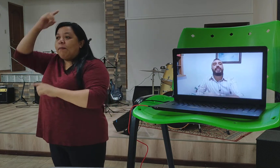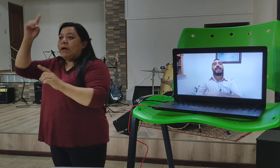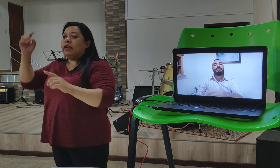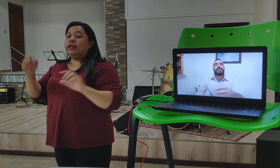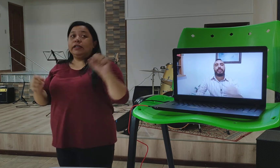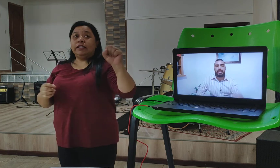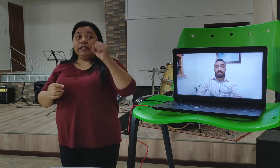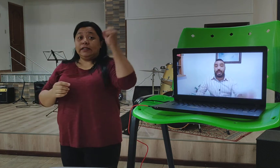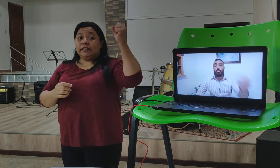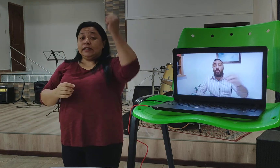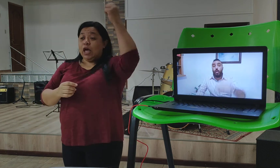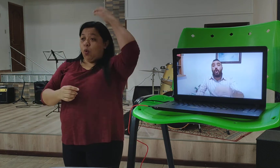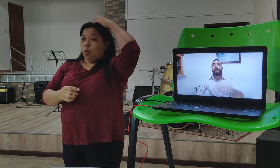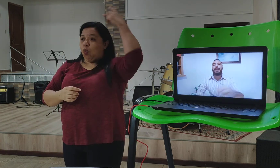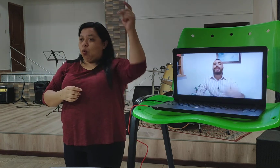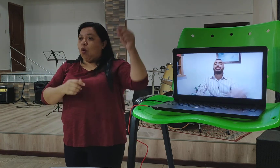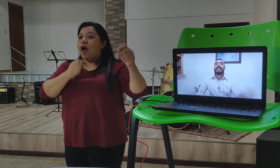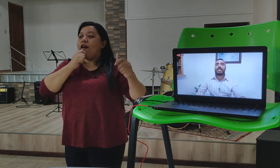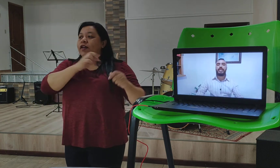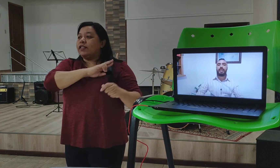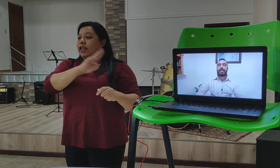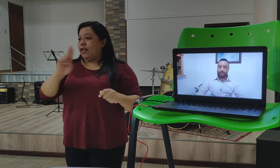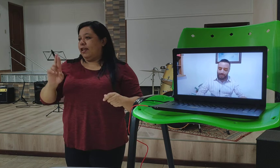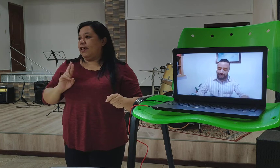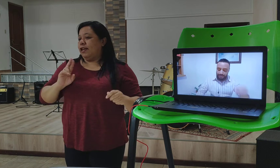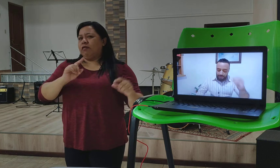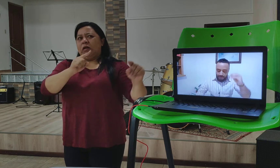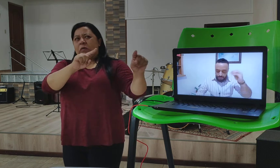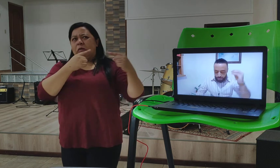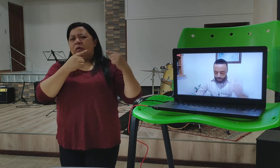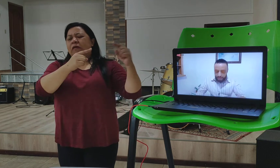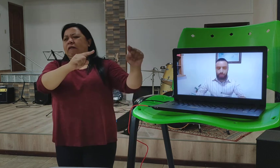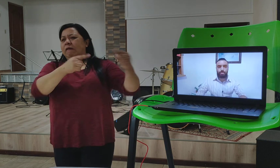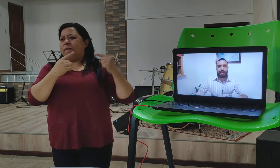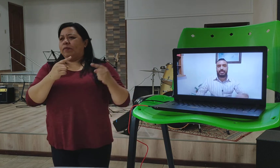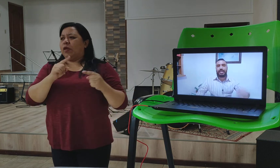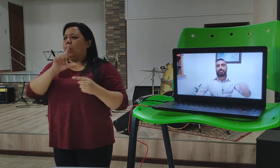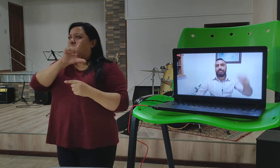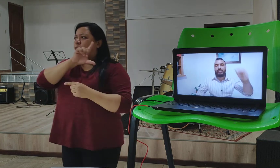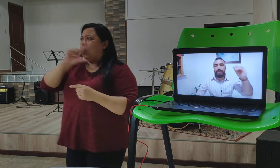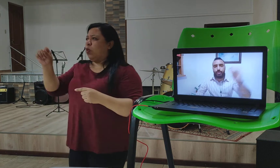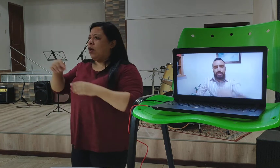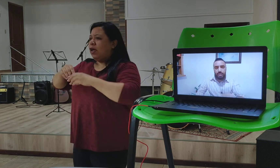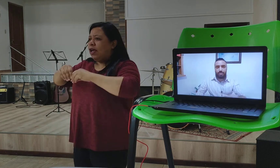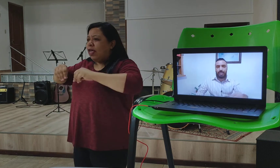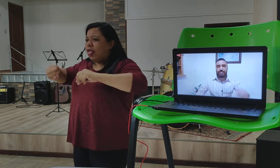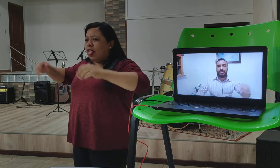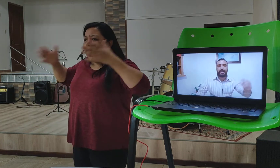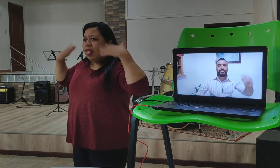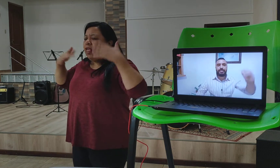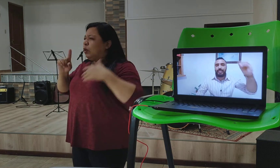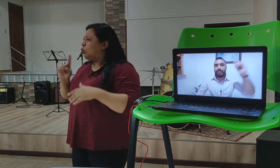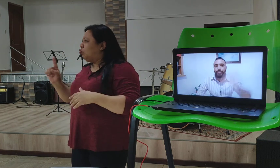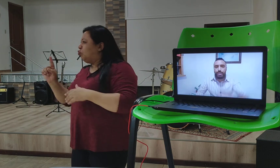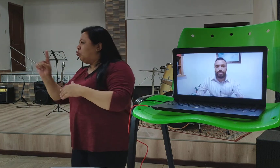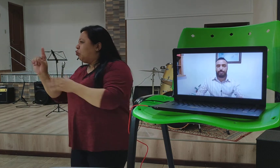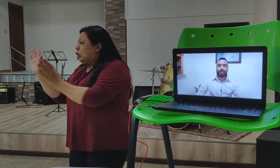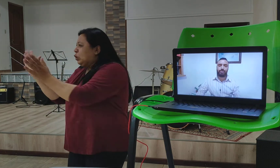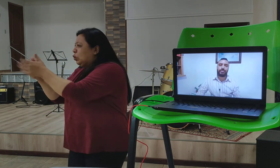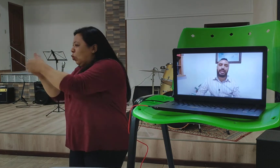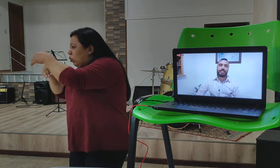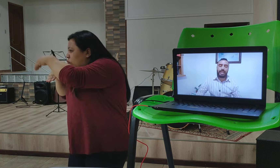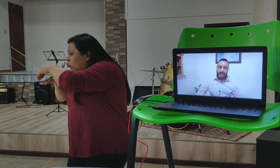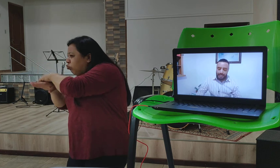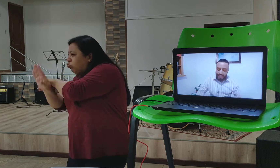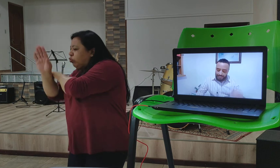Saul reinava e Saul o perseguia. Então ele estava fugindo no deserto, ele estava fugindo em cavernas, ele estava fugindo